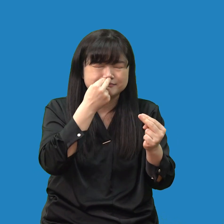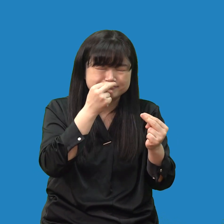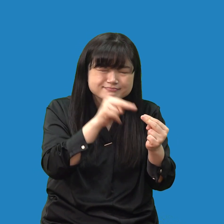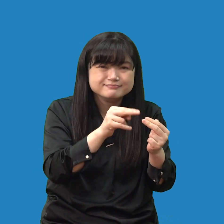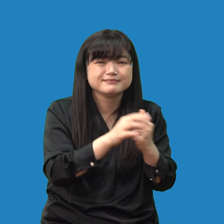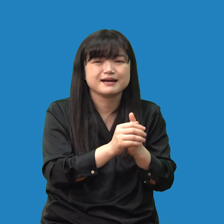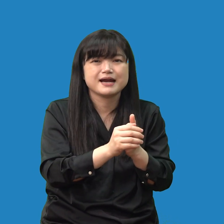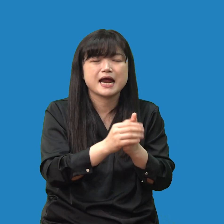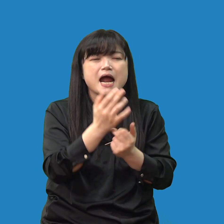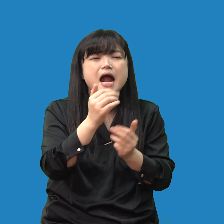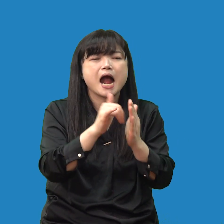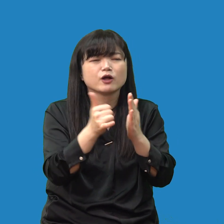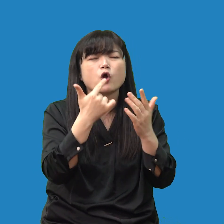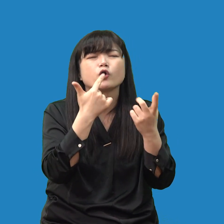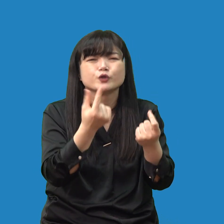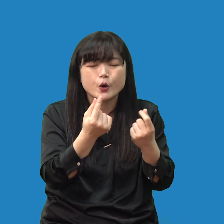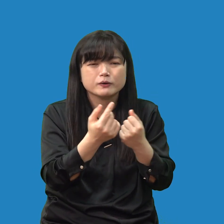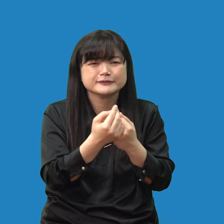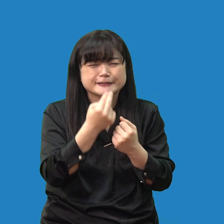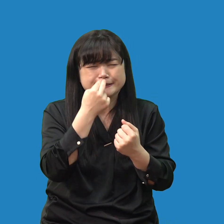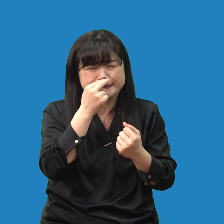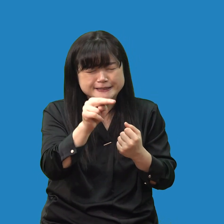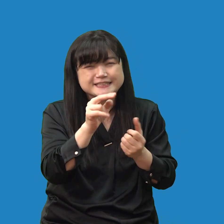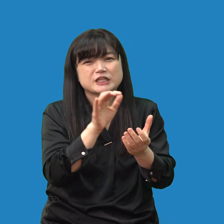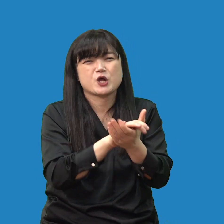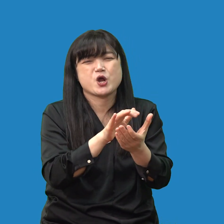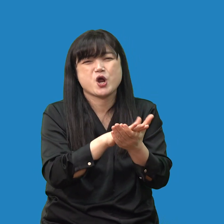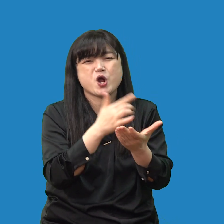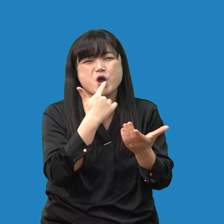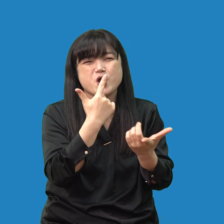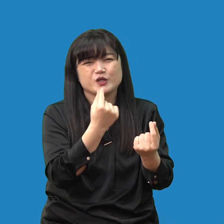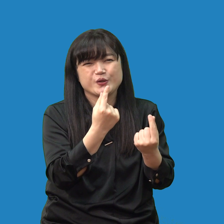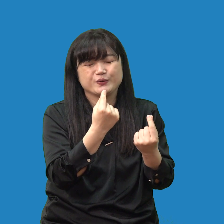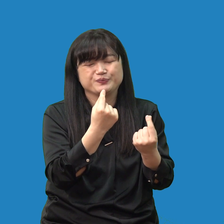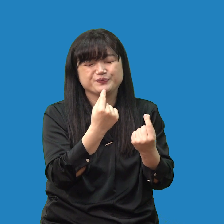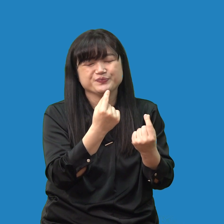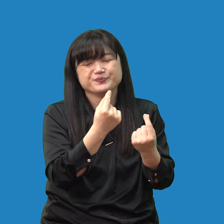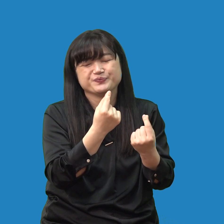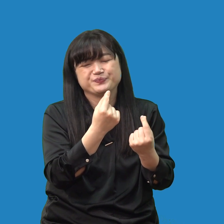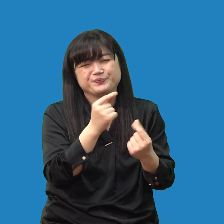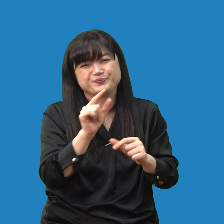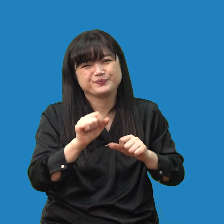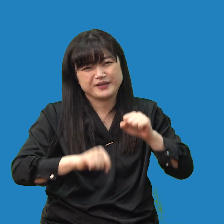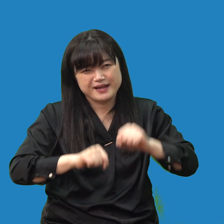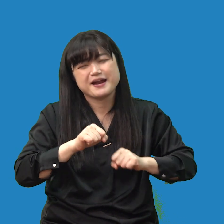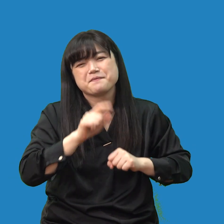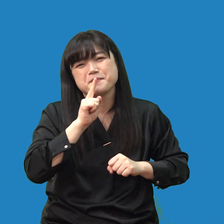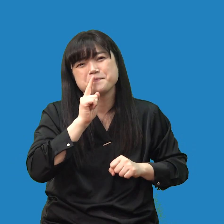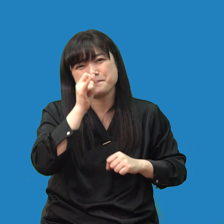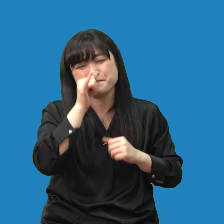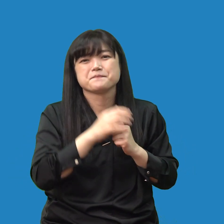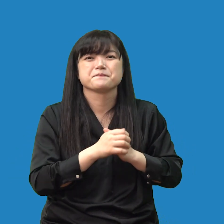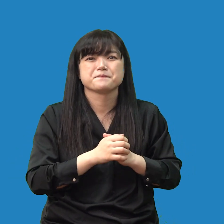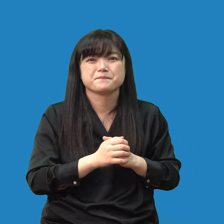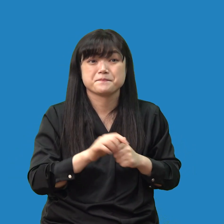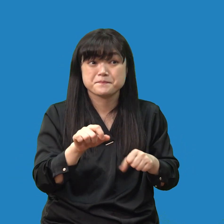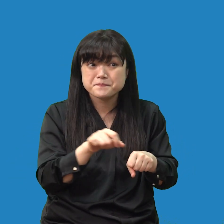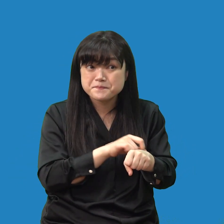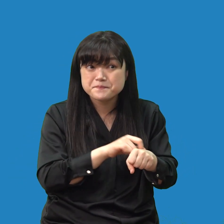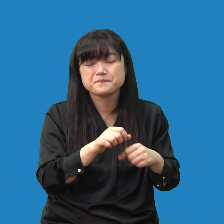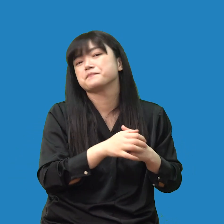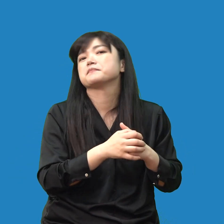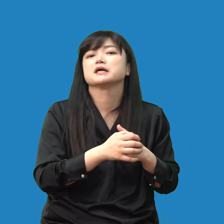친밀한 가족처럼 그리고 찐 친구처럼 그렇게 대하라, 이 말씀입니다. 특별히